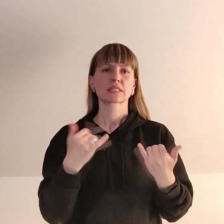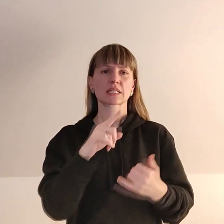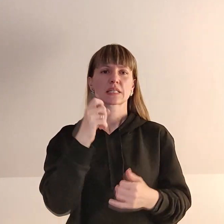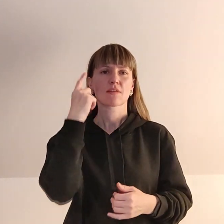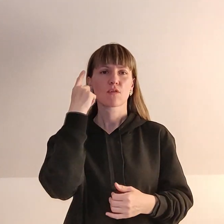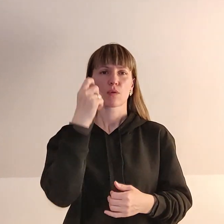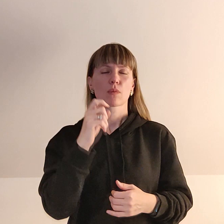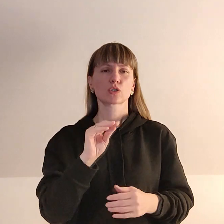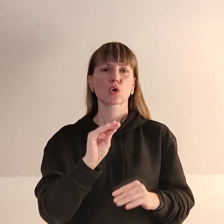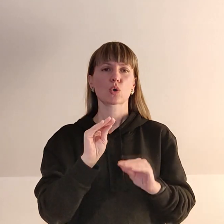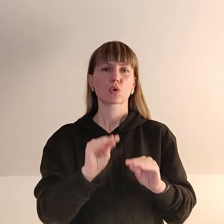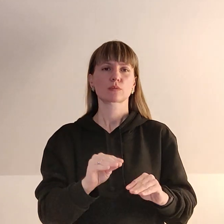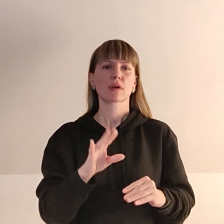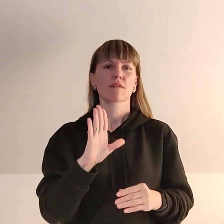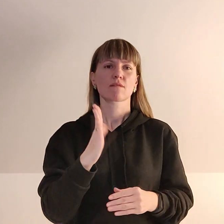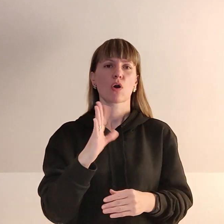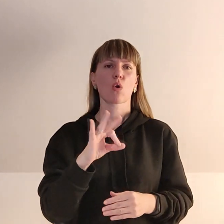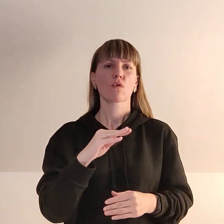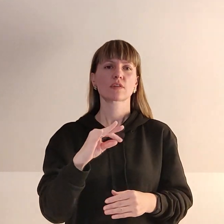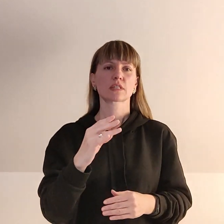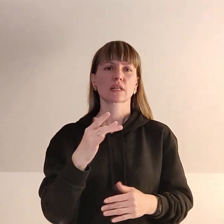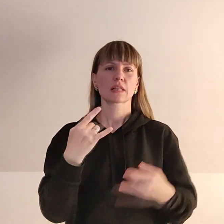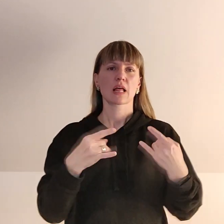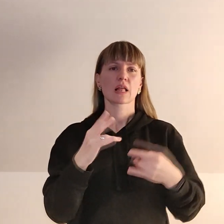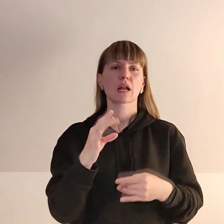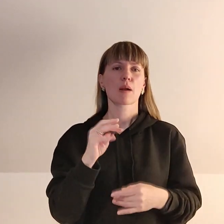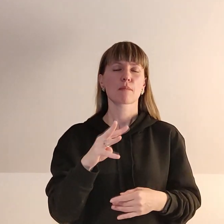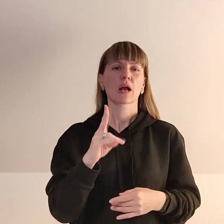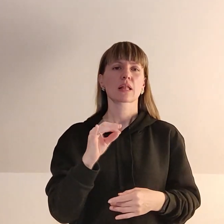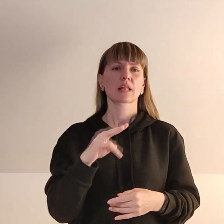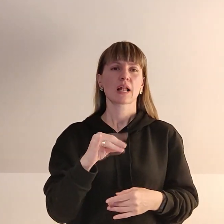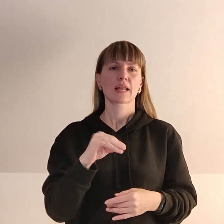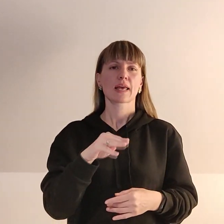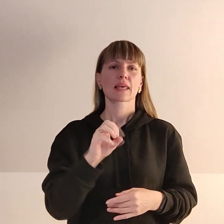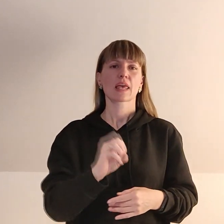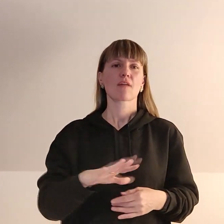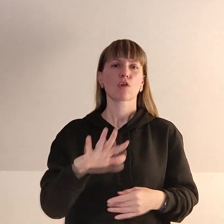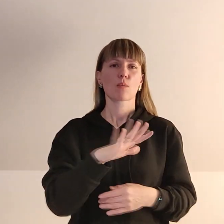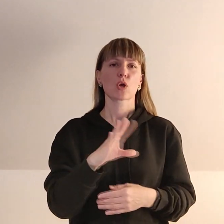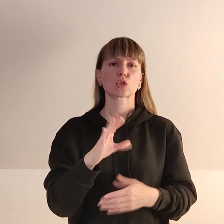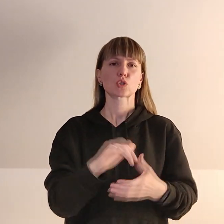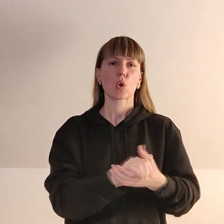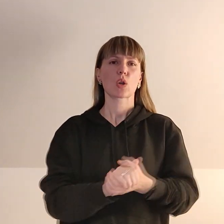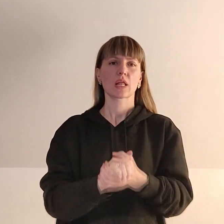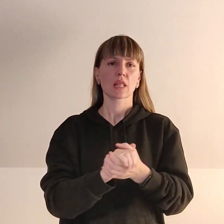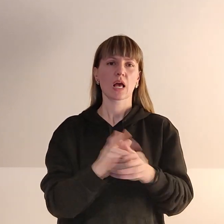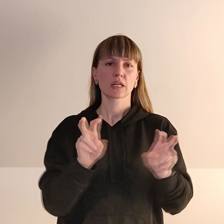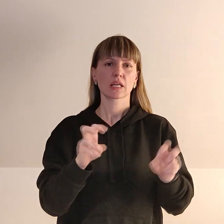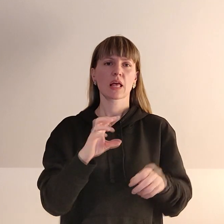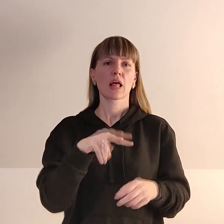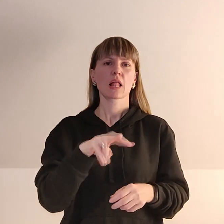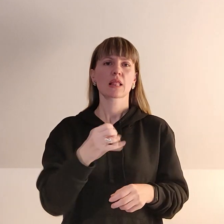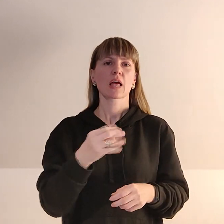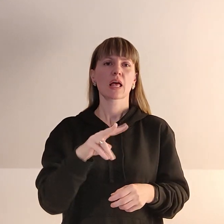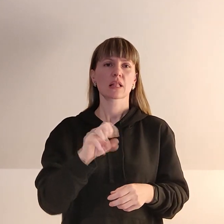інформацією, розміщеної в офіційному телеграм-каналі партії «Європейська солідарність», Лейла Ібрагімова вже вдома, але зв'язку з